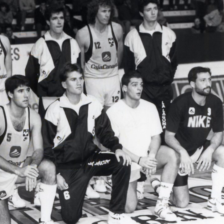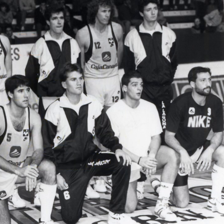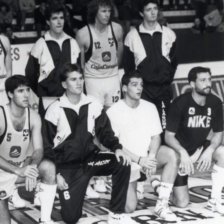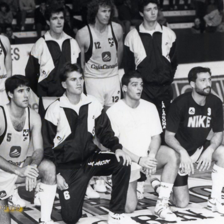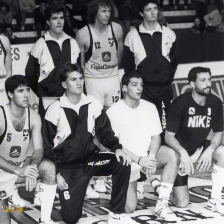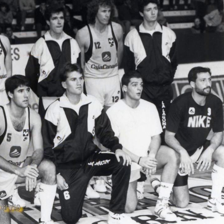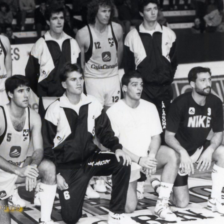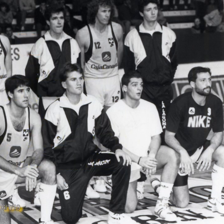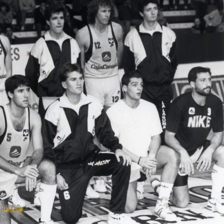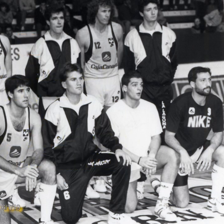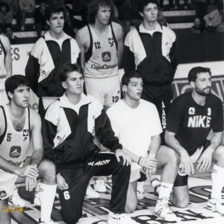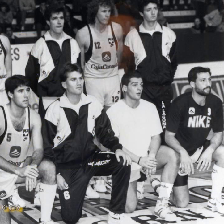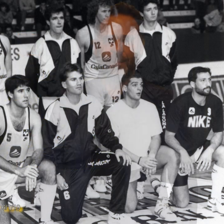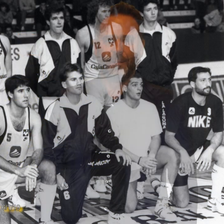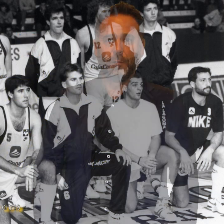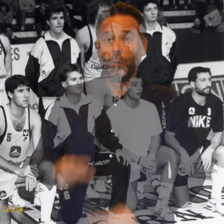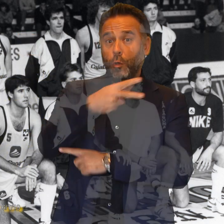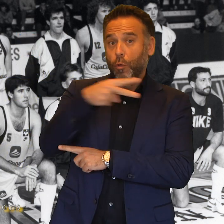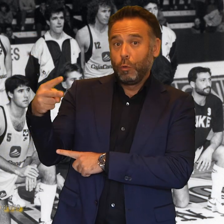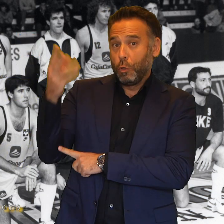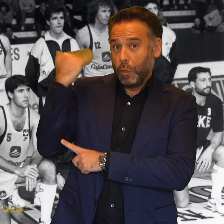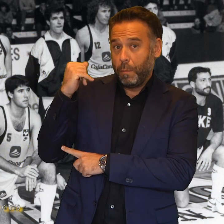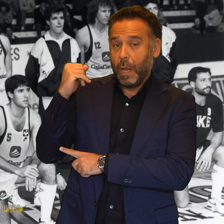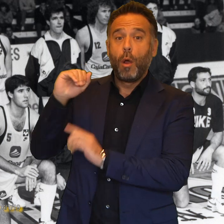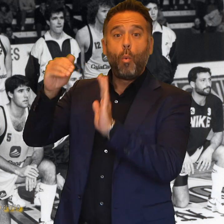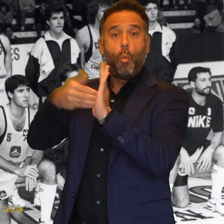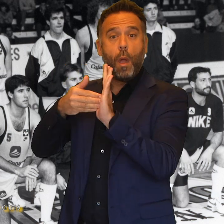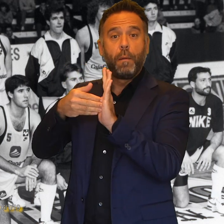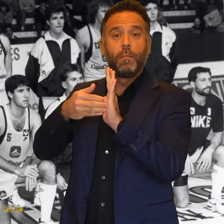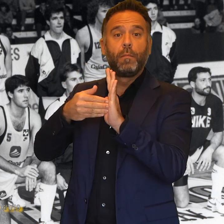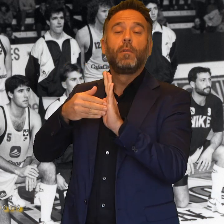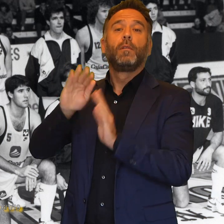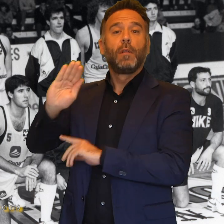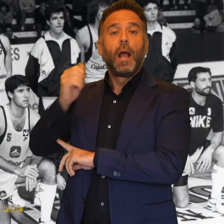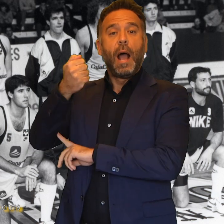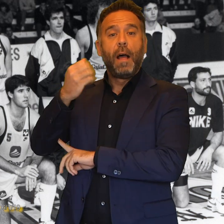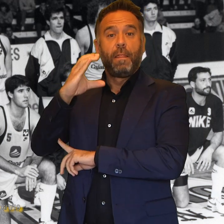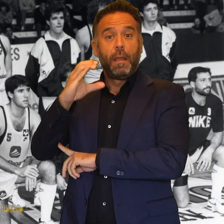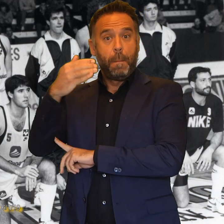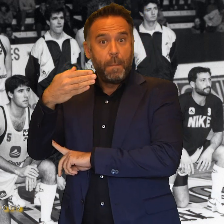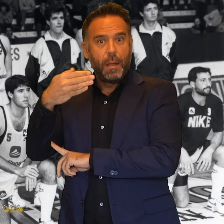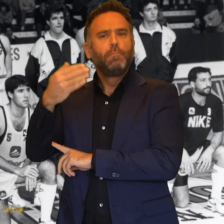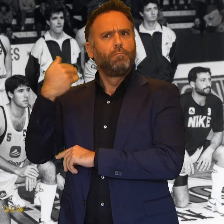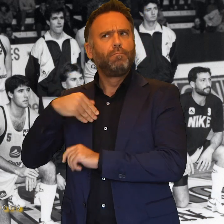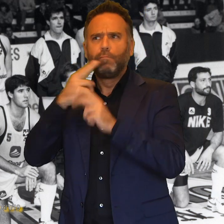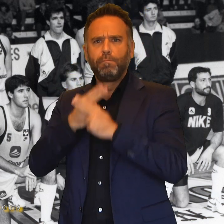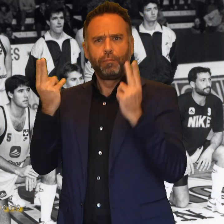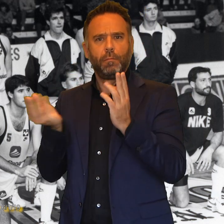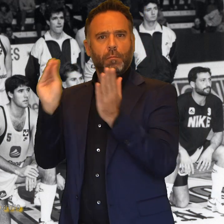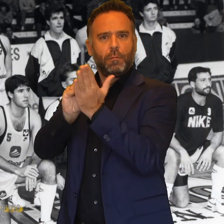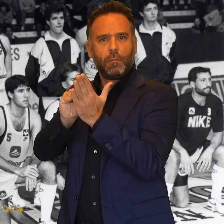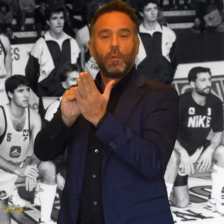Anotadores en blanco y negro. Hace dos semanas, la web de la ACB se hacía eco del reciente